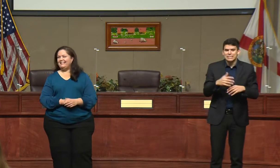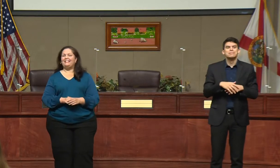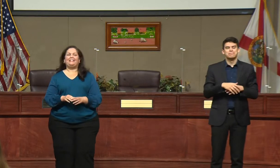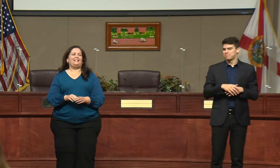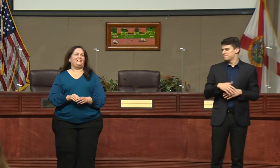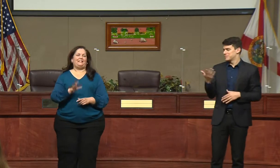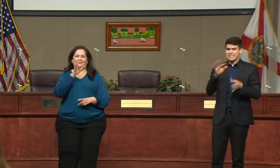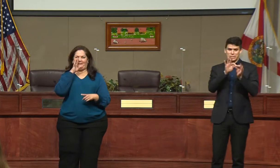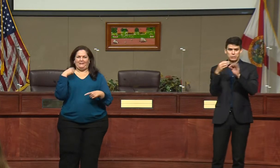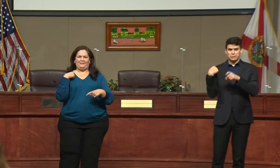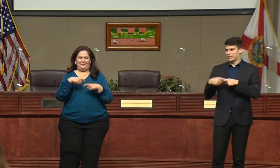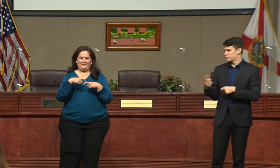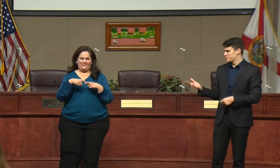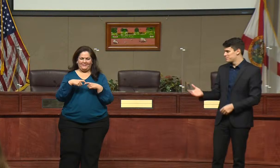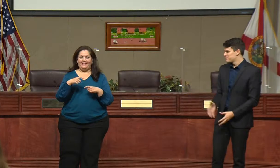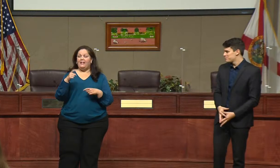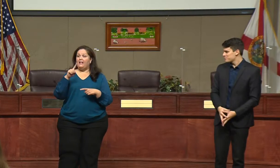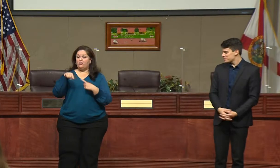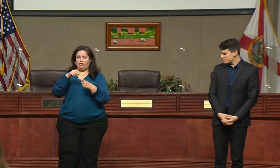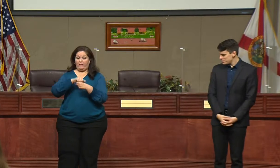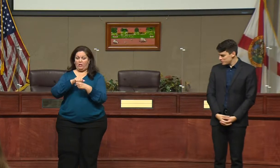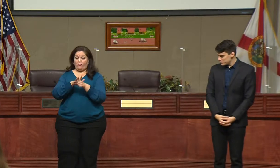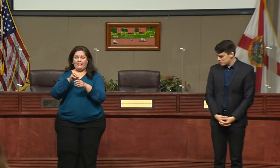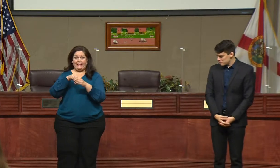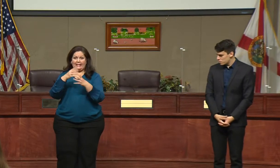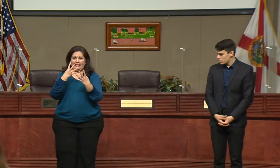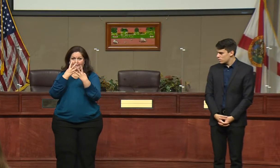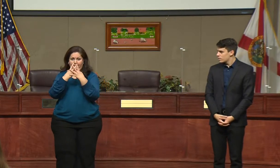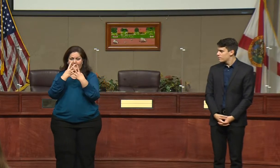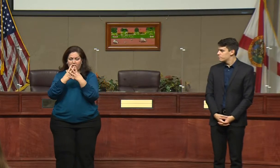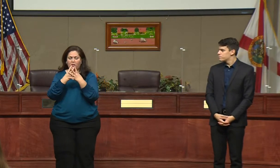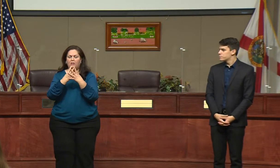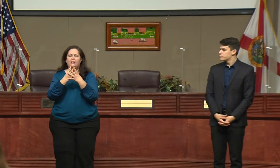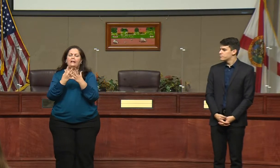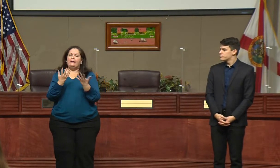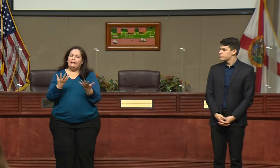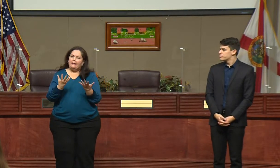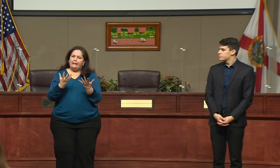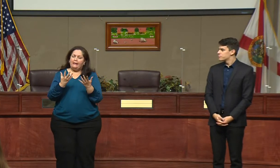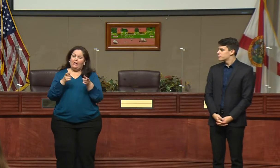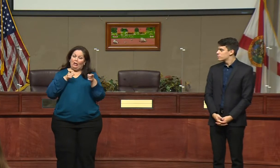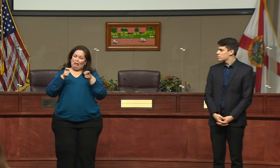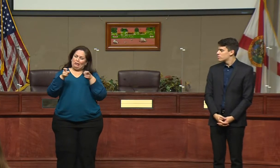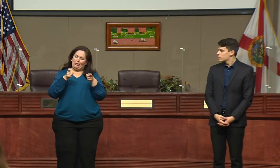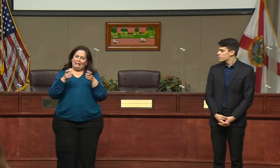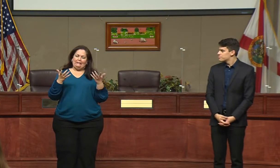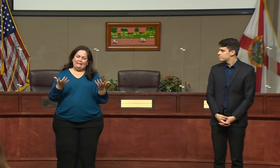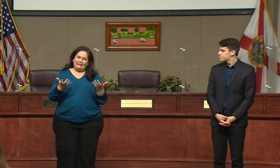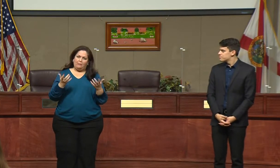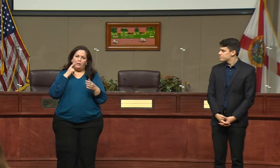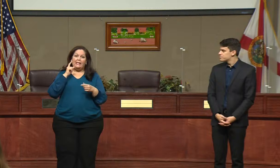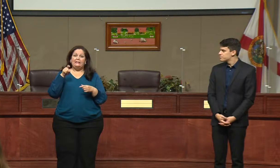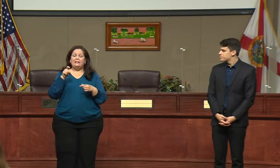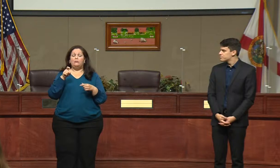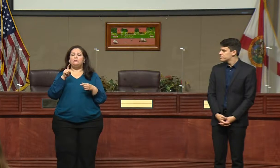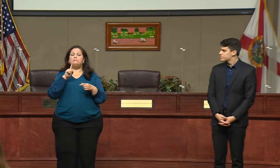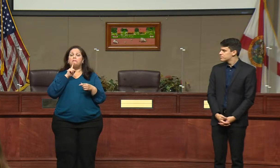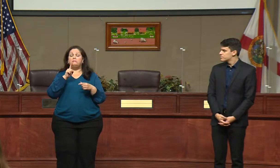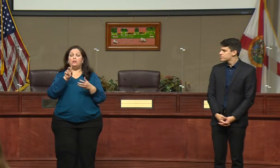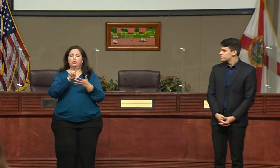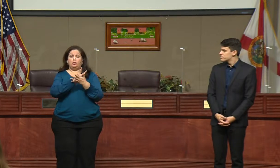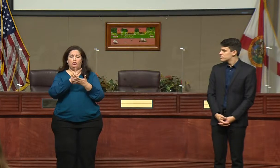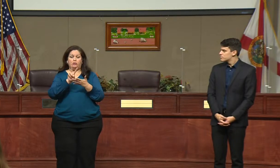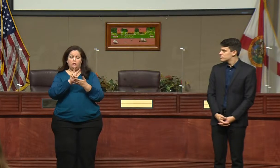Ok, con respecto a la pandemia en la prisión, no podemos decir que está bajo control porque se necesitan 2 semanas sin